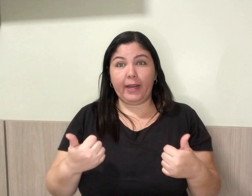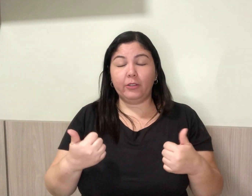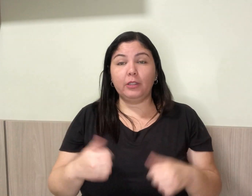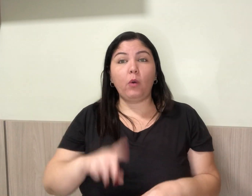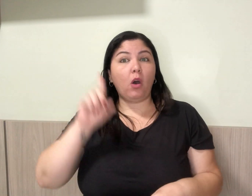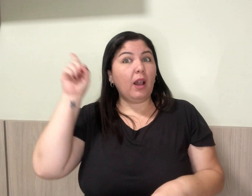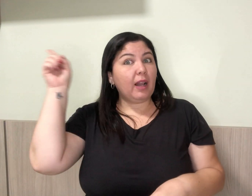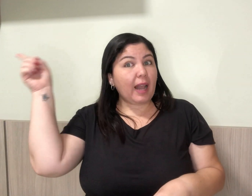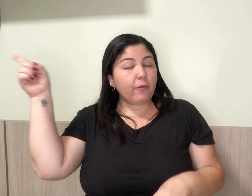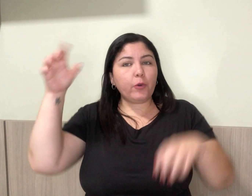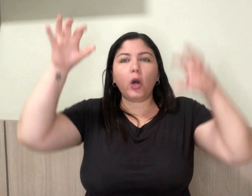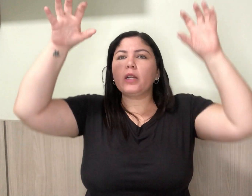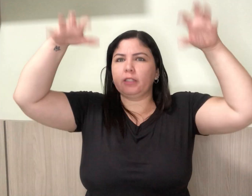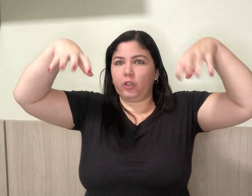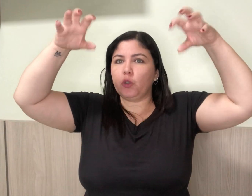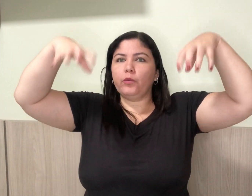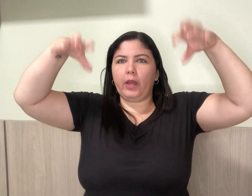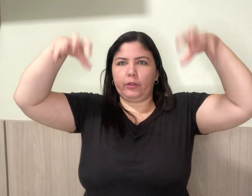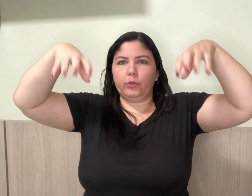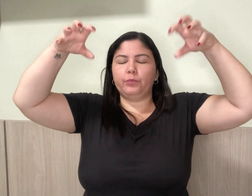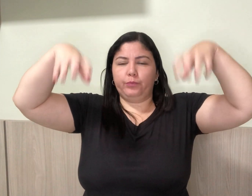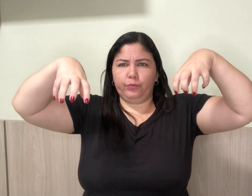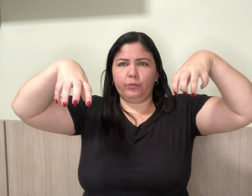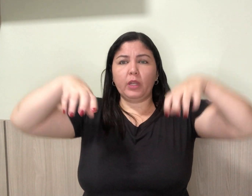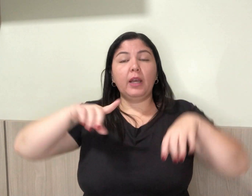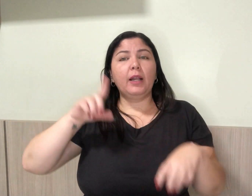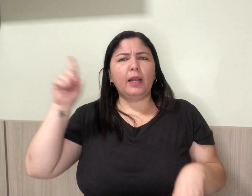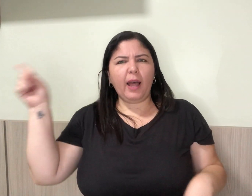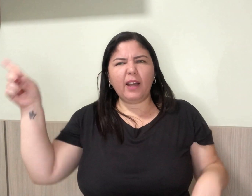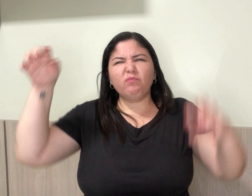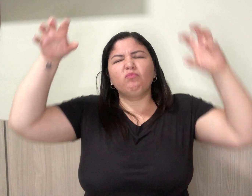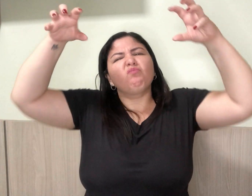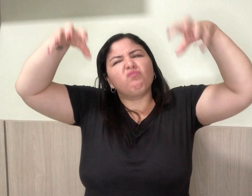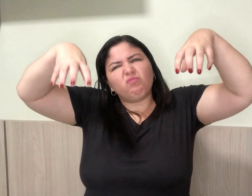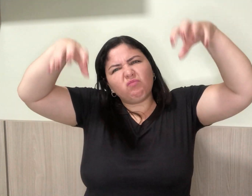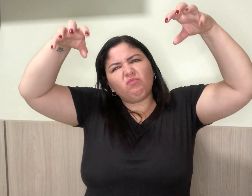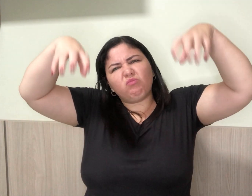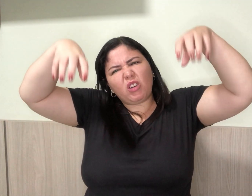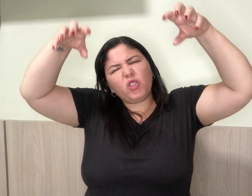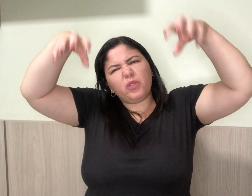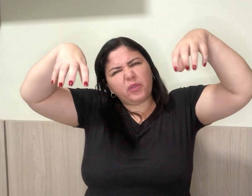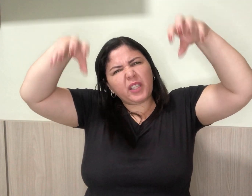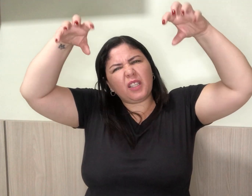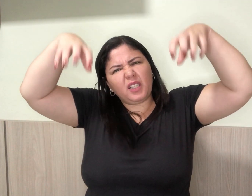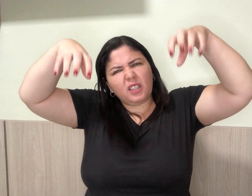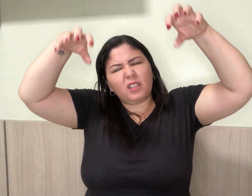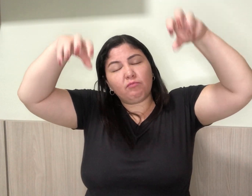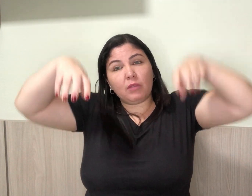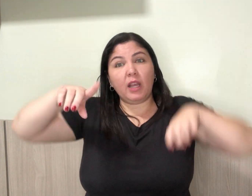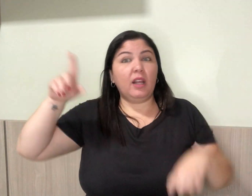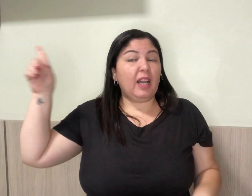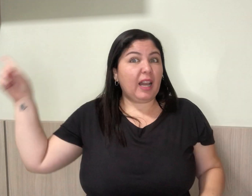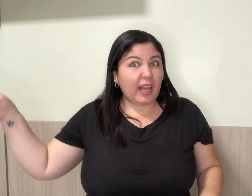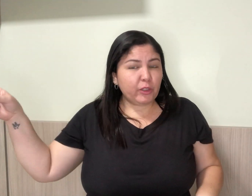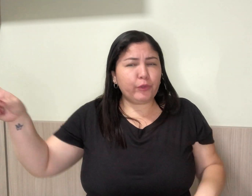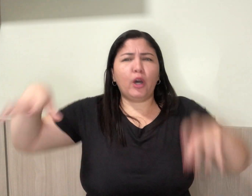Certo? Então, ó, lá fora tá chovendo. Lá, uma chuva fraquinha. Lá de